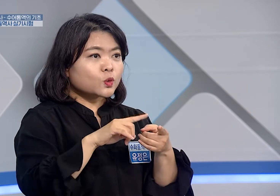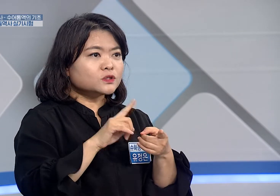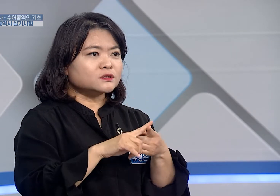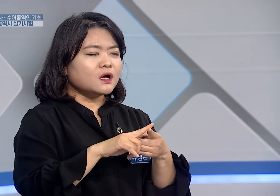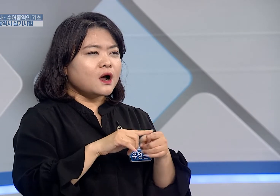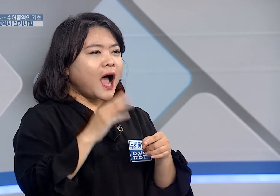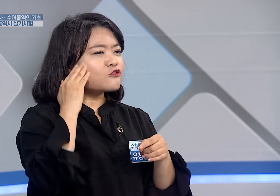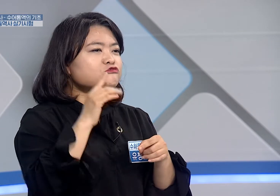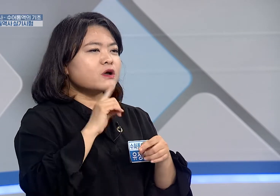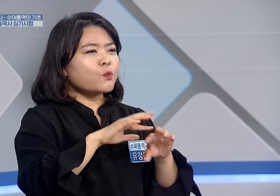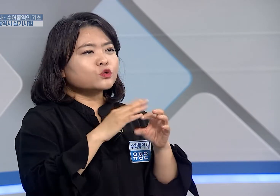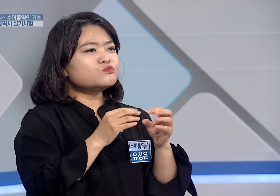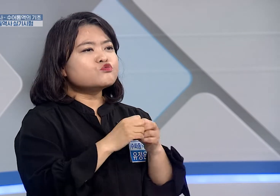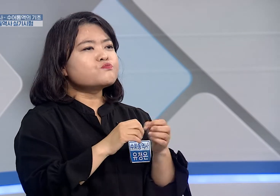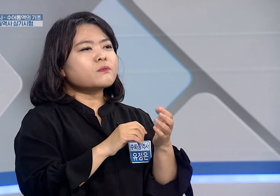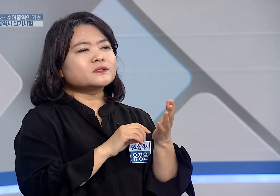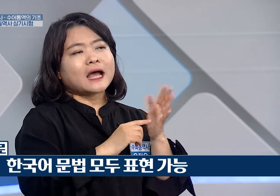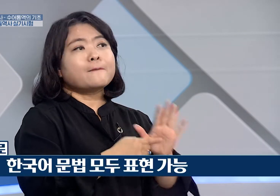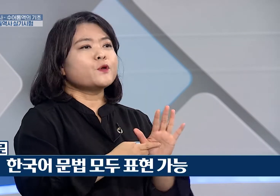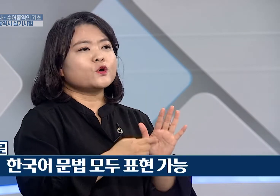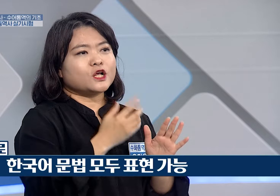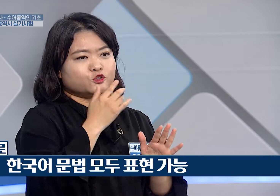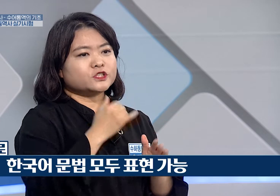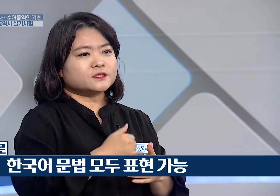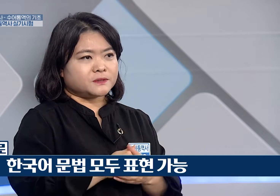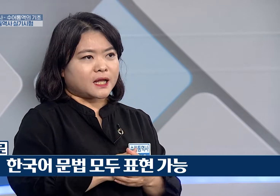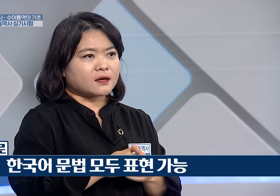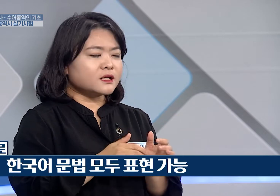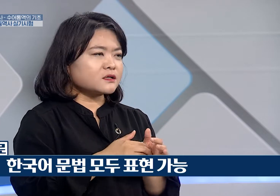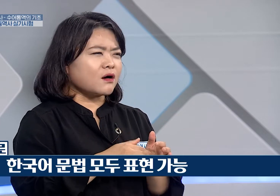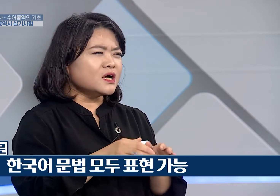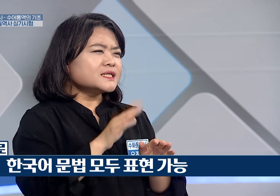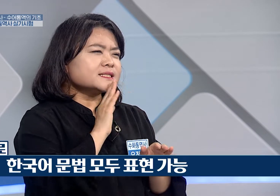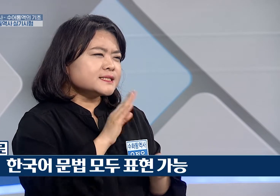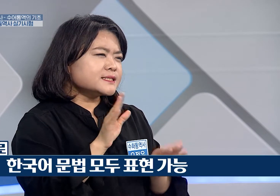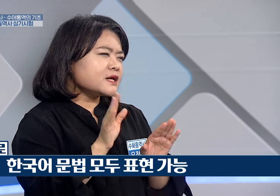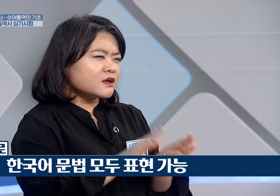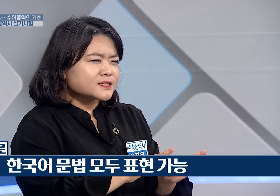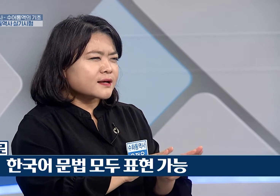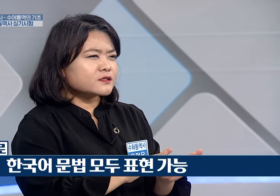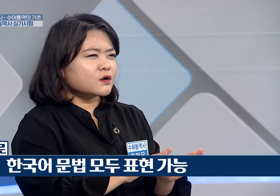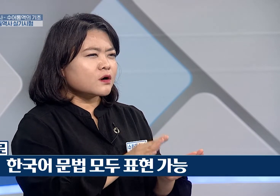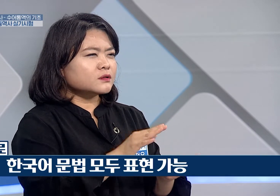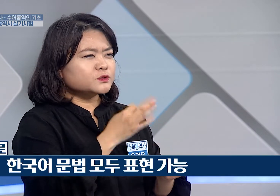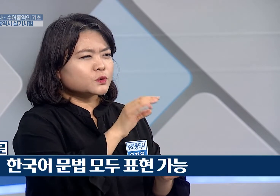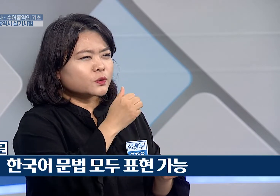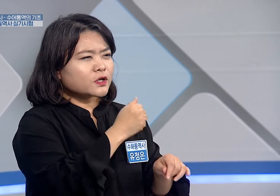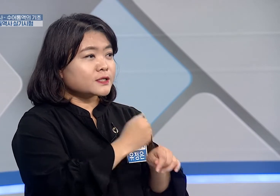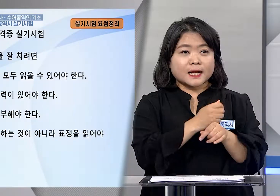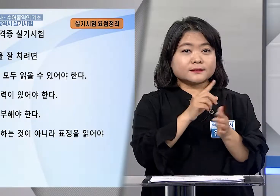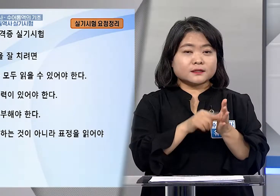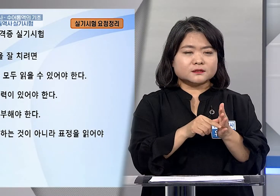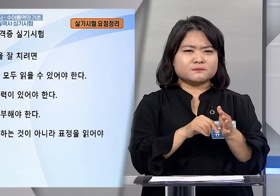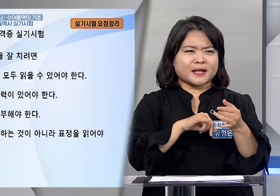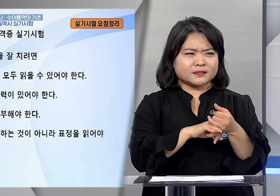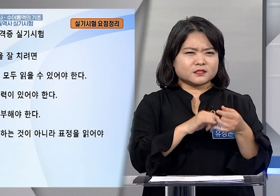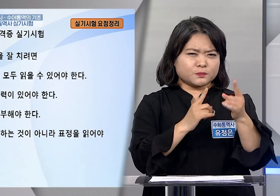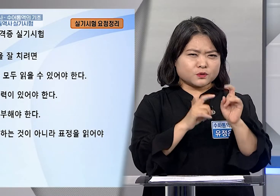신호는 한국어의 모든 문법을 다 표현할 수 있습니다. 그래서 실제 현장에서 음성 통역을 할 때는 반드시